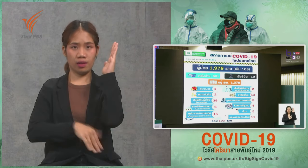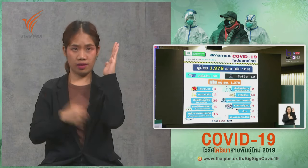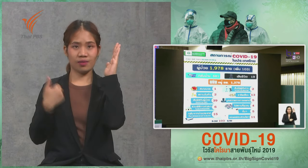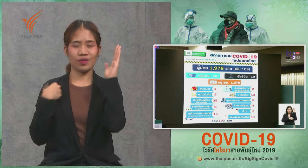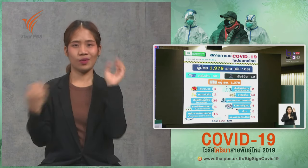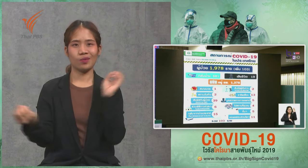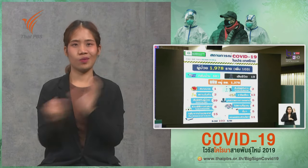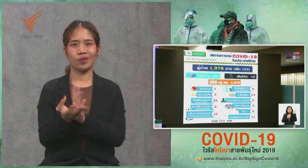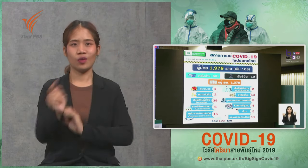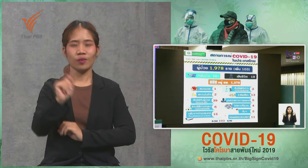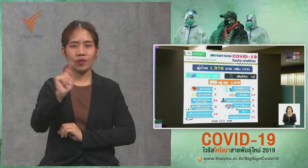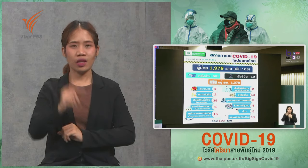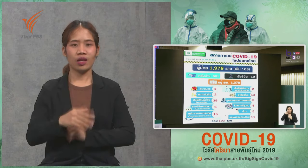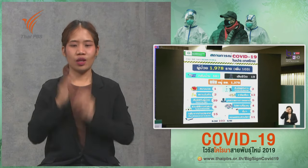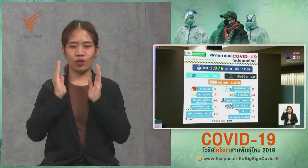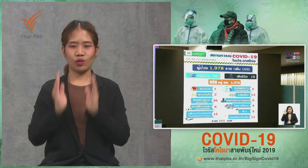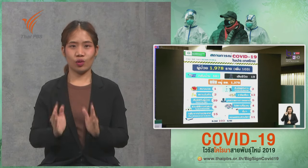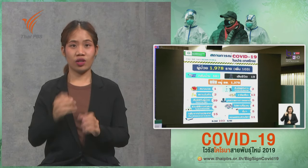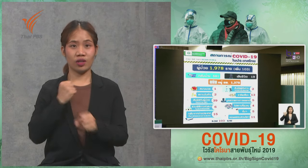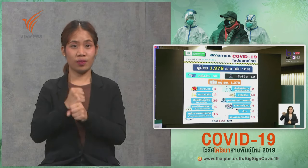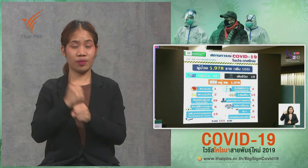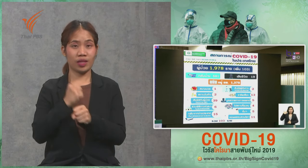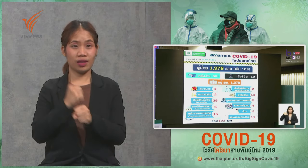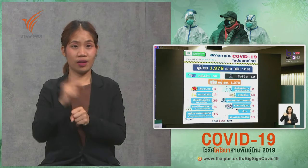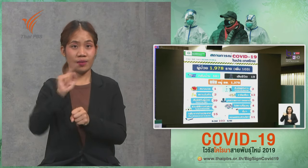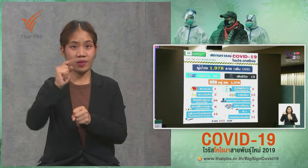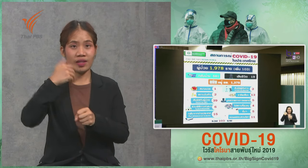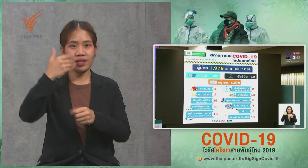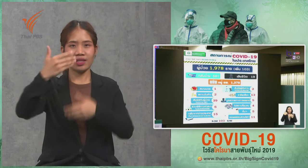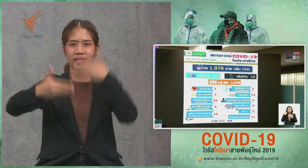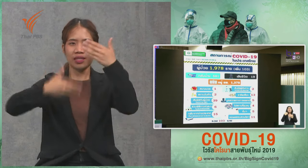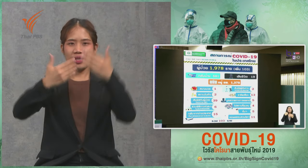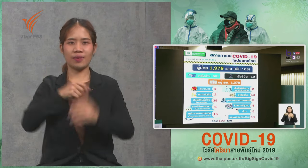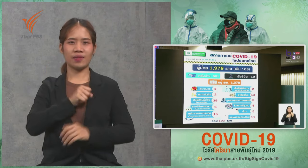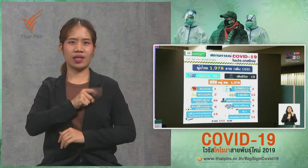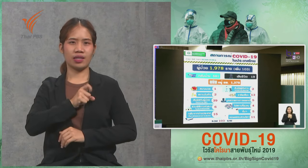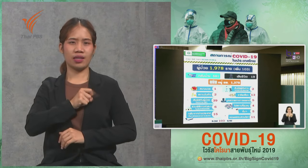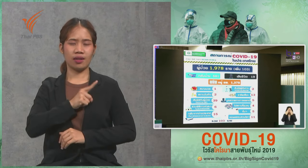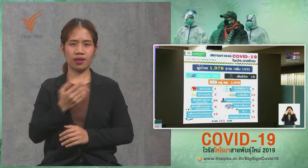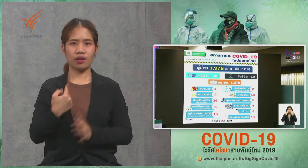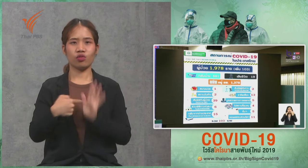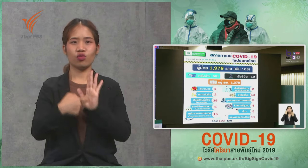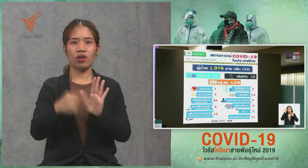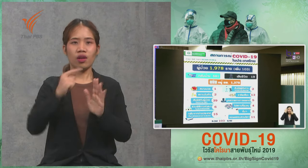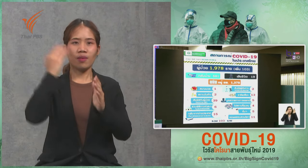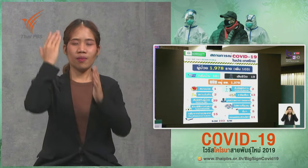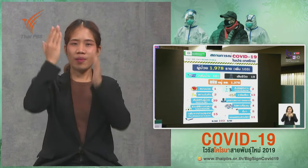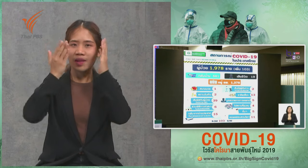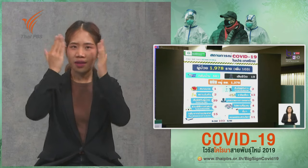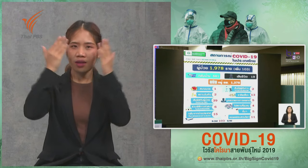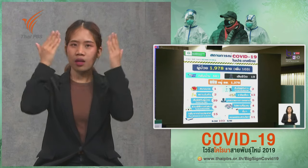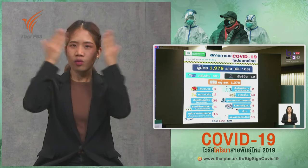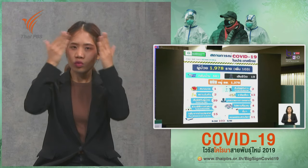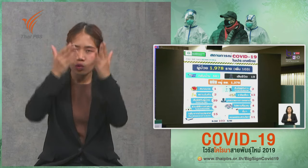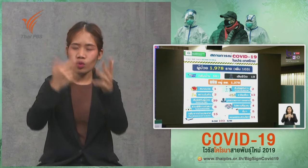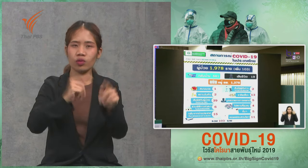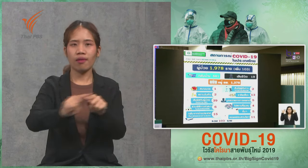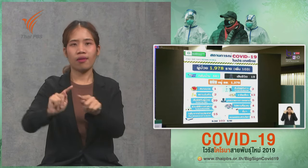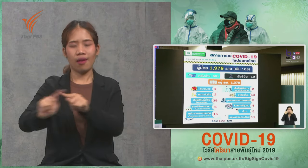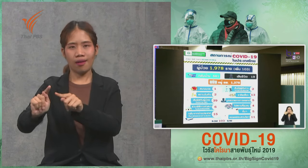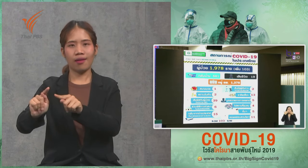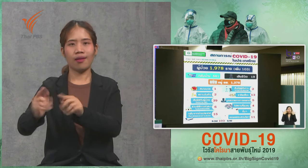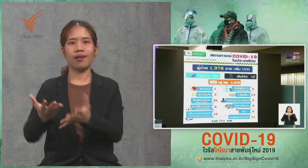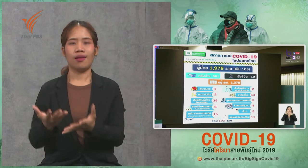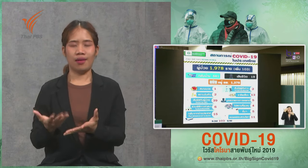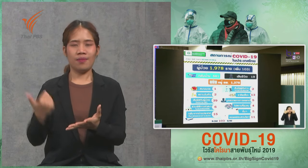ทบจากผู้ที่เดินทางไปประกอบศาสนกิจในต่างประเทศไม่ว่าจะเป็นมาเลเซียหรืออินโดนีเซียนะครับ